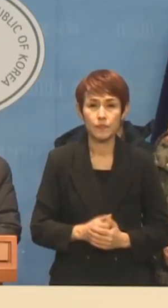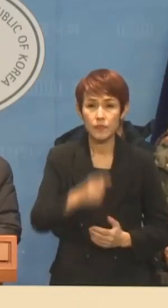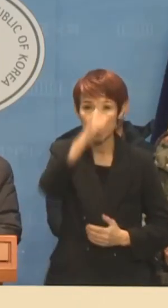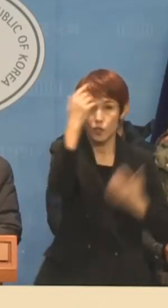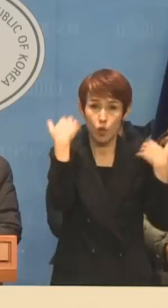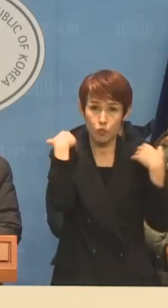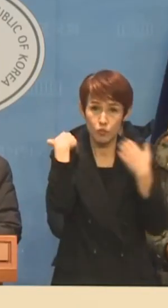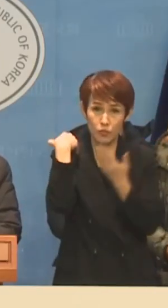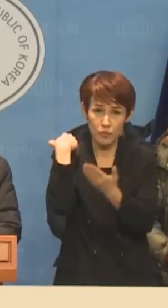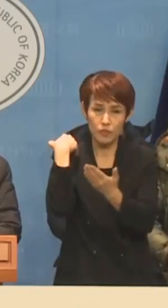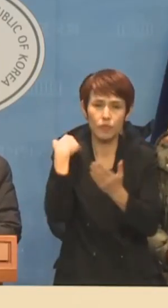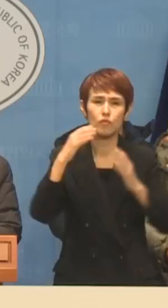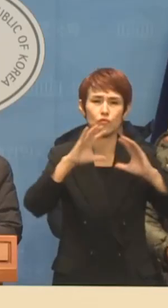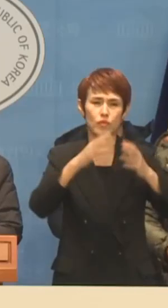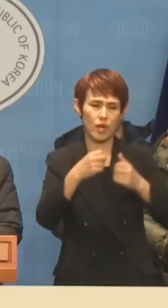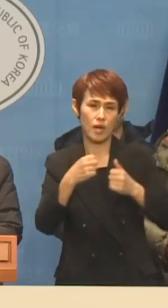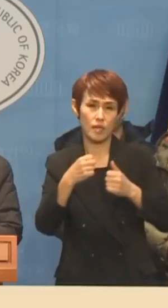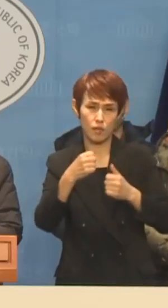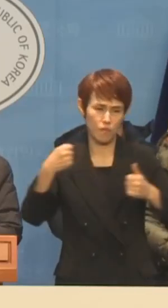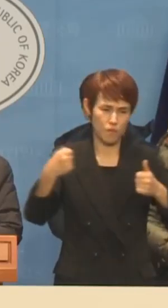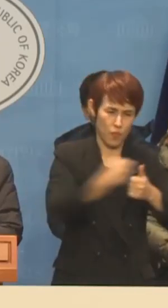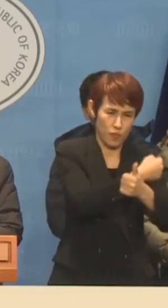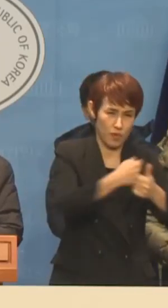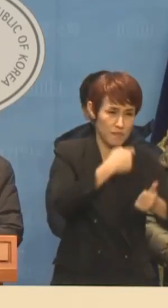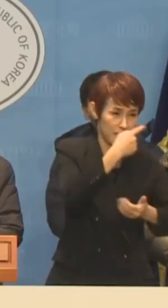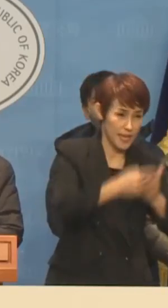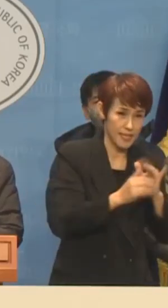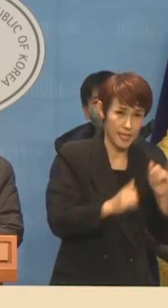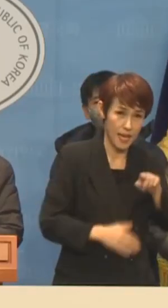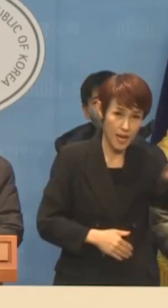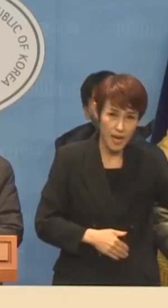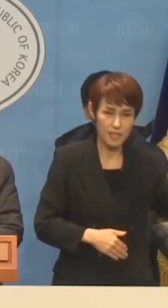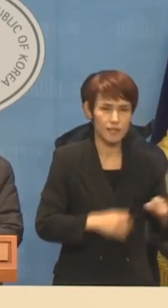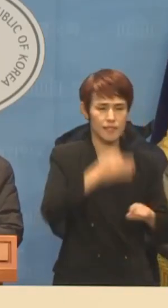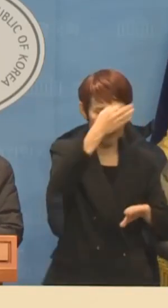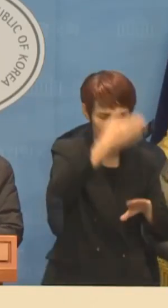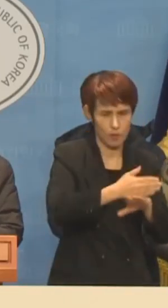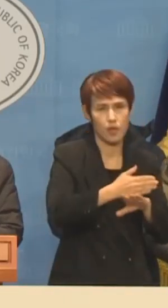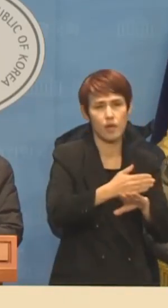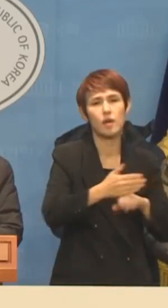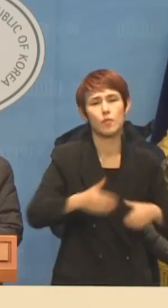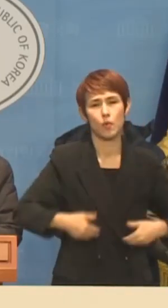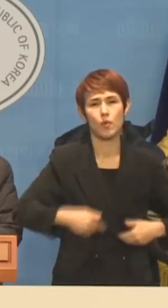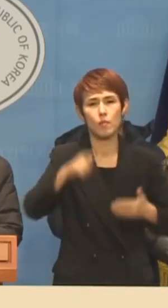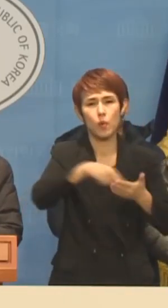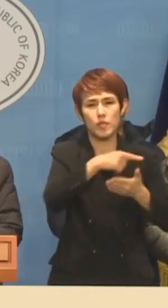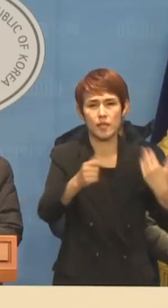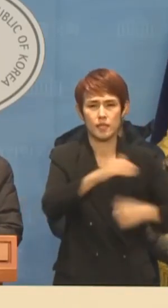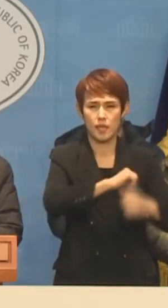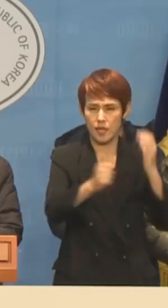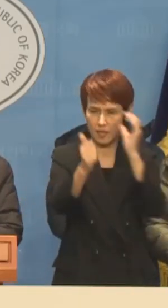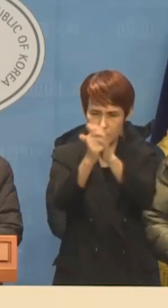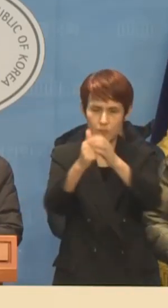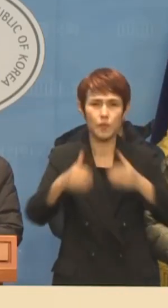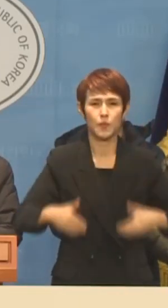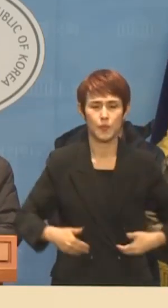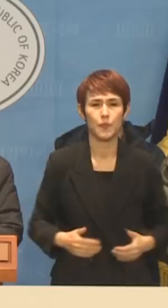정부는 국가 폭력 피해자들에 대한 진심 어린 사과와 보상 책임을 다해야